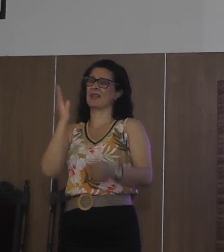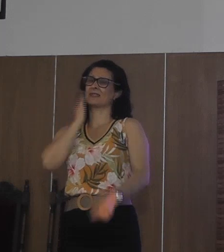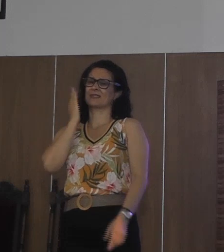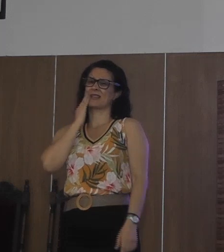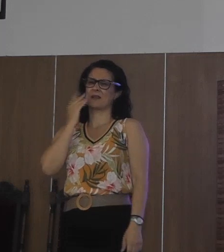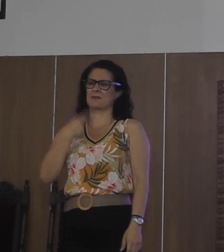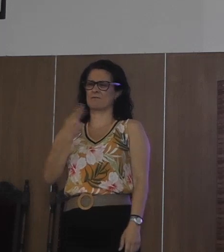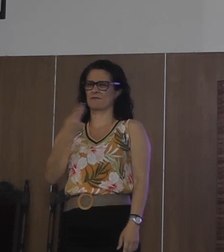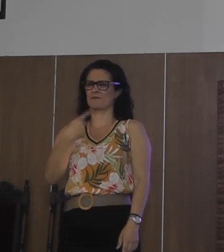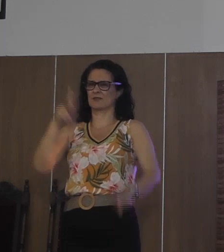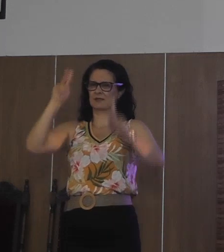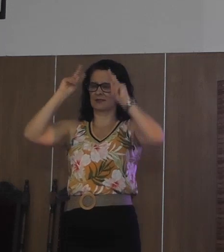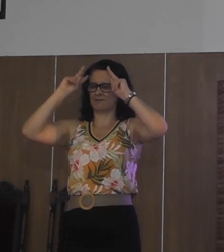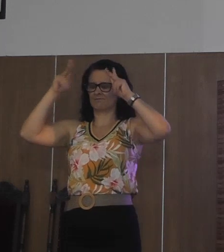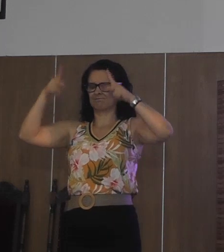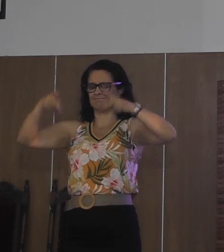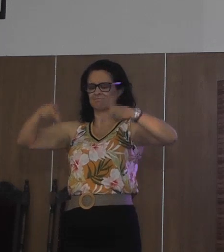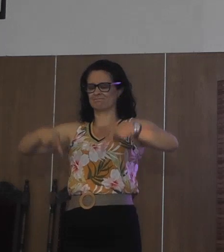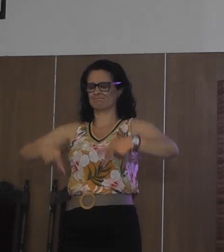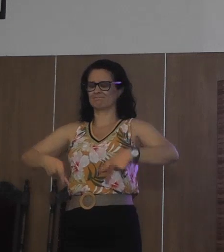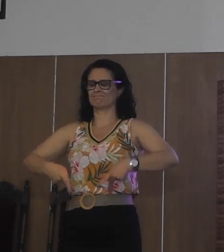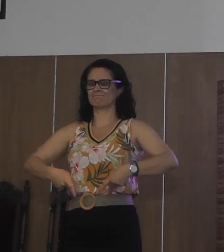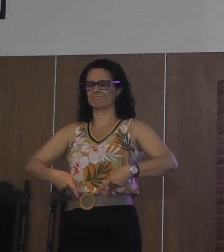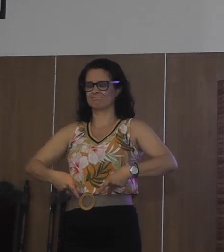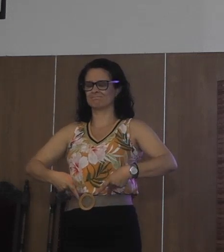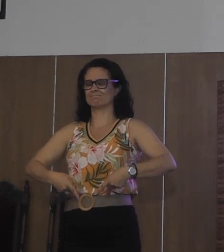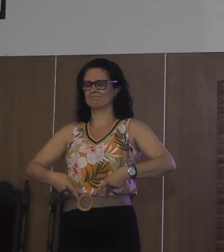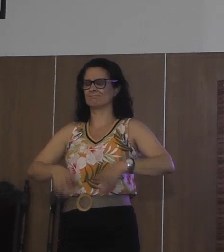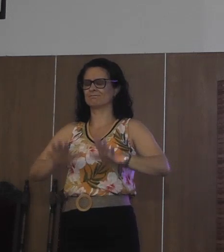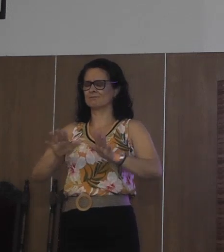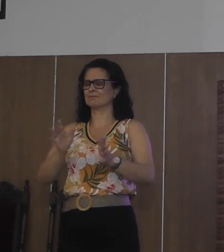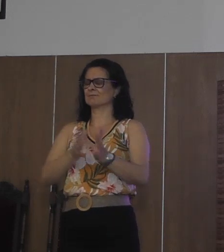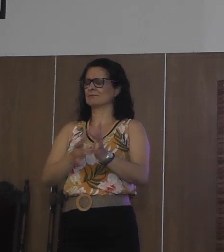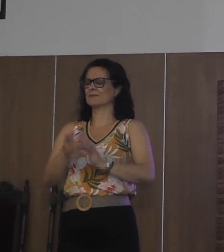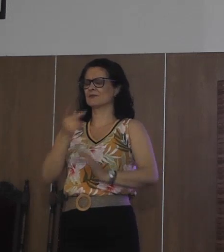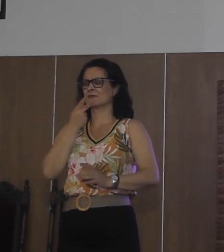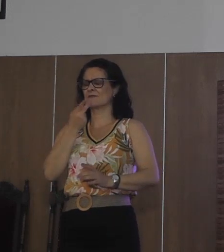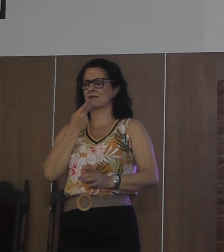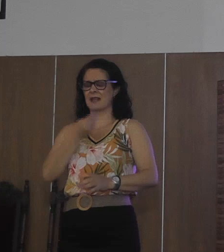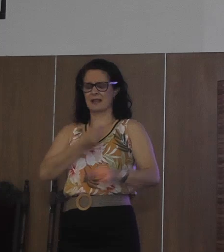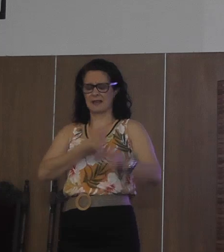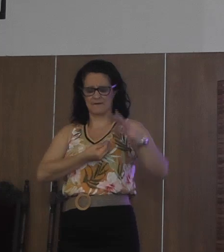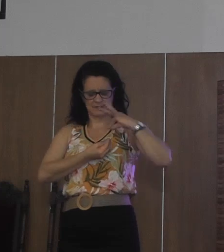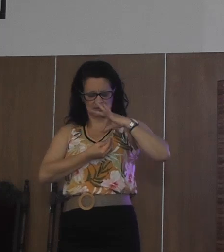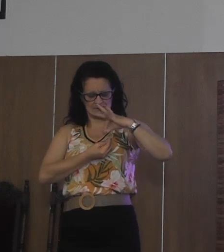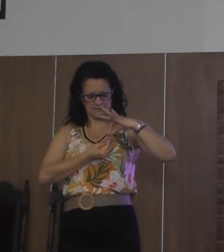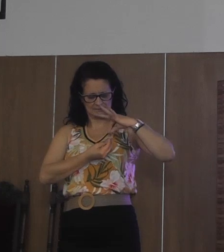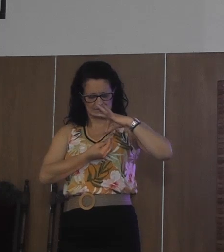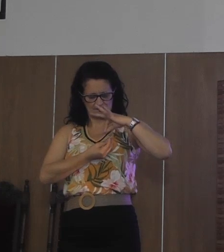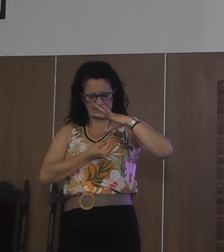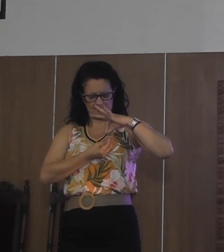uma coisa: sede santos em toda a vossa maneira de viver.